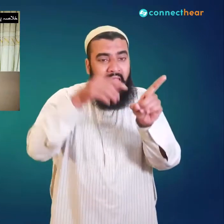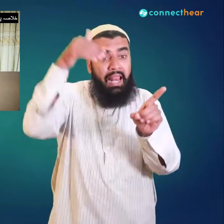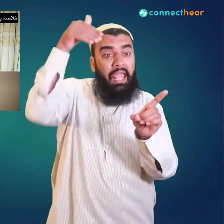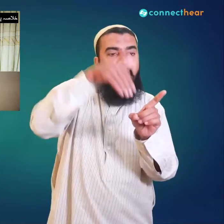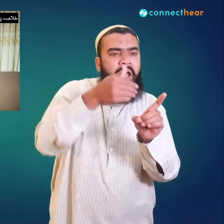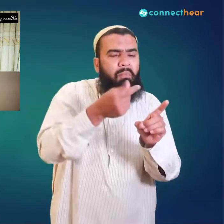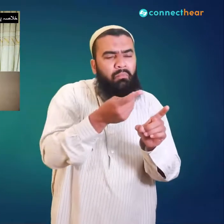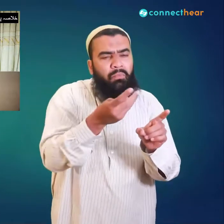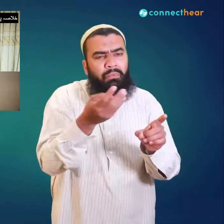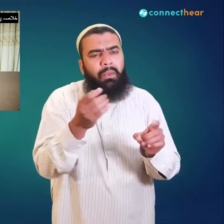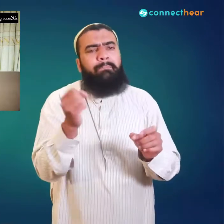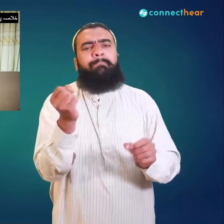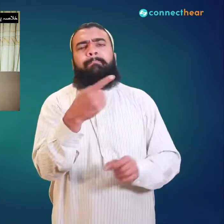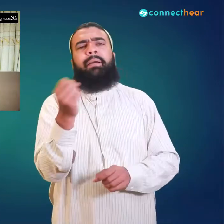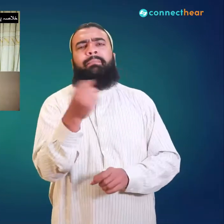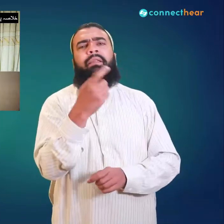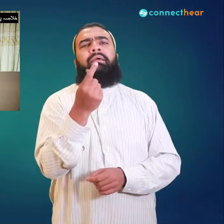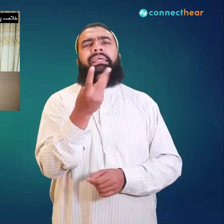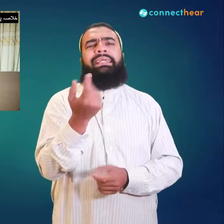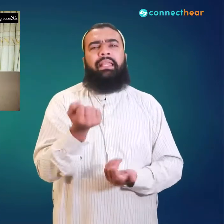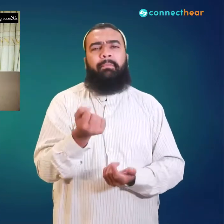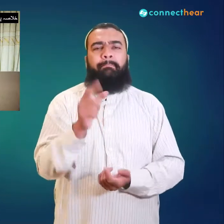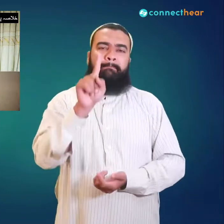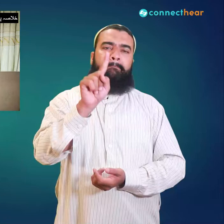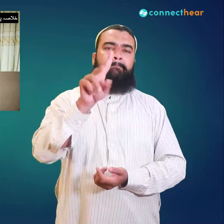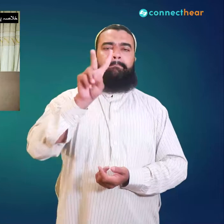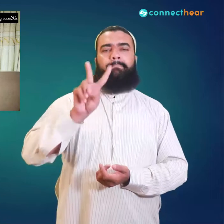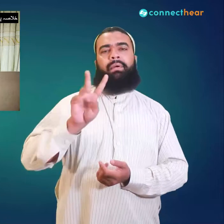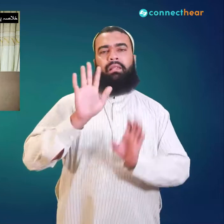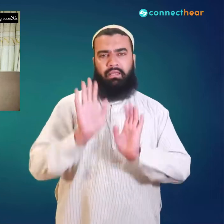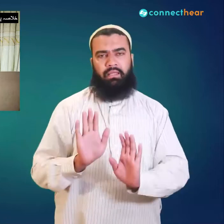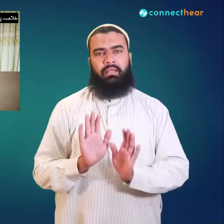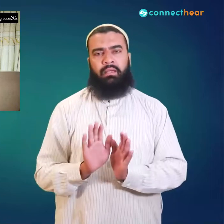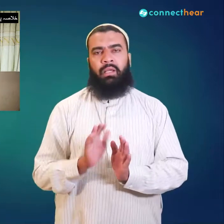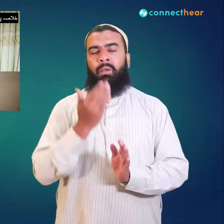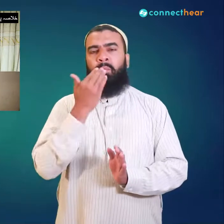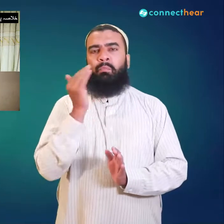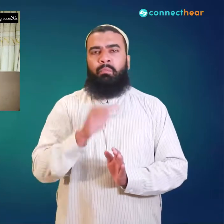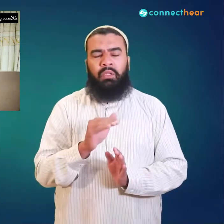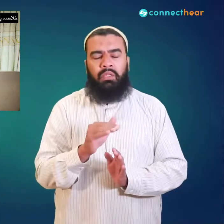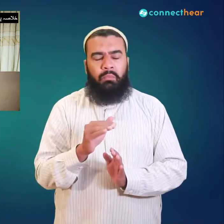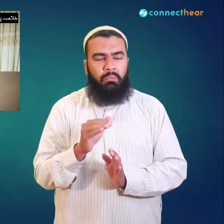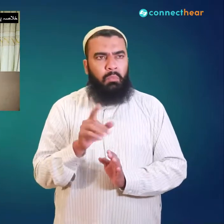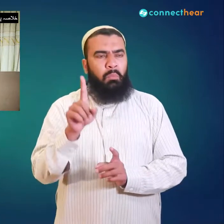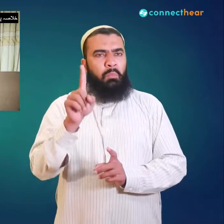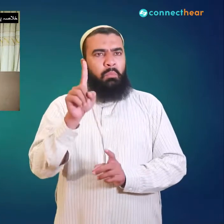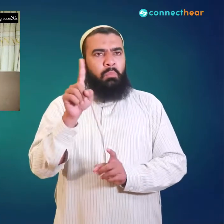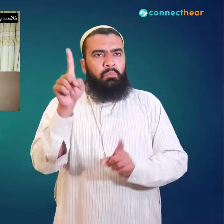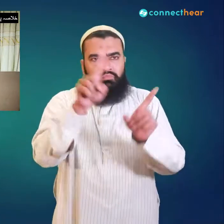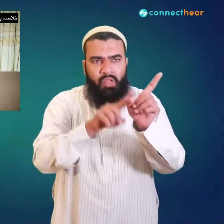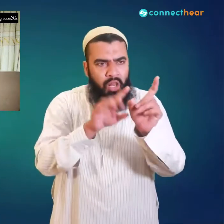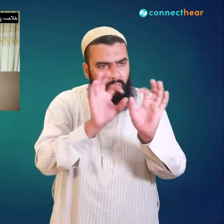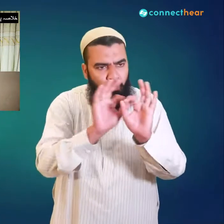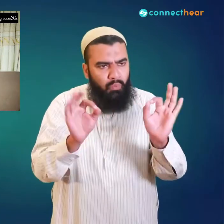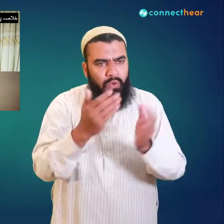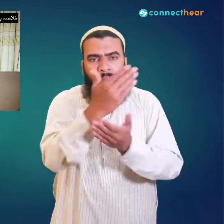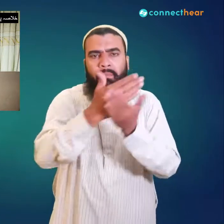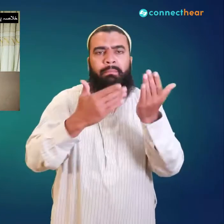ہے، اور یہ شروع سے چلا آ رہا ہے، اور اس میں 4 مہینے متبرک اور محترم